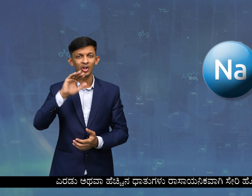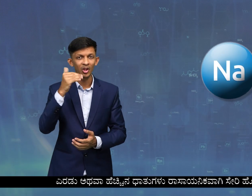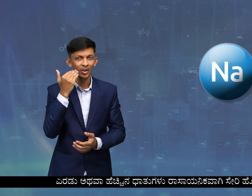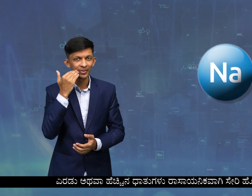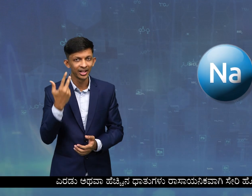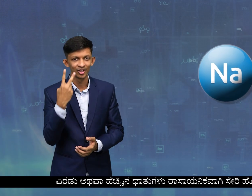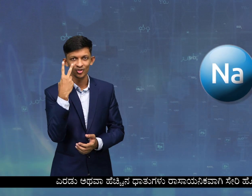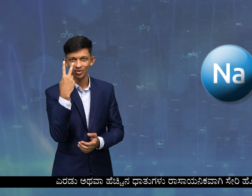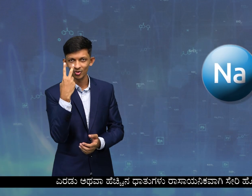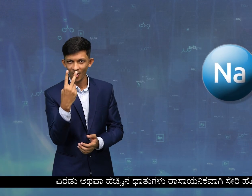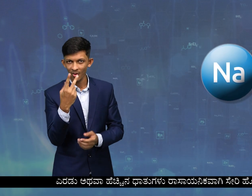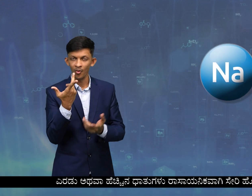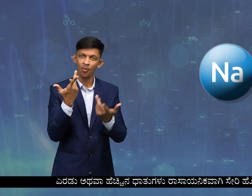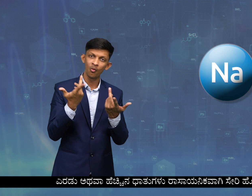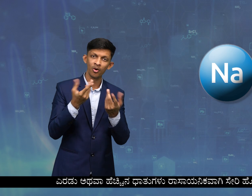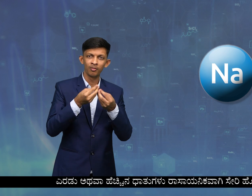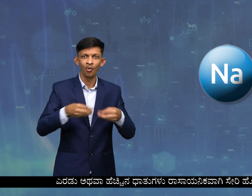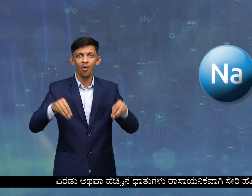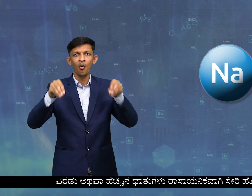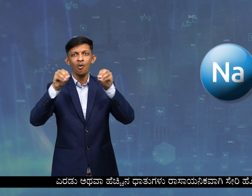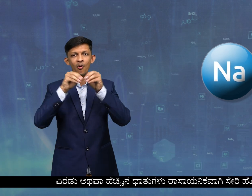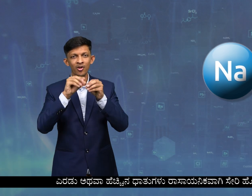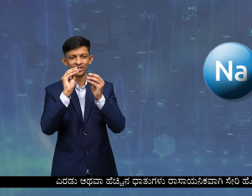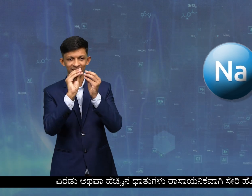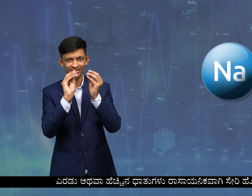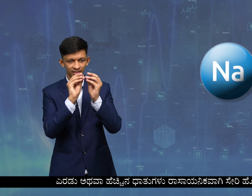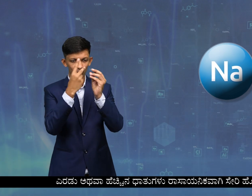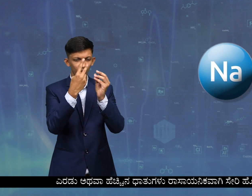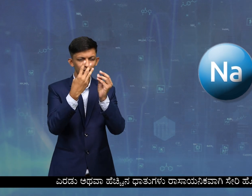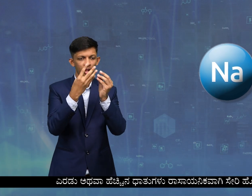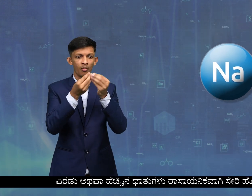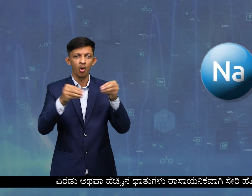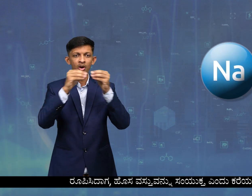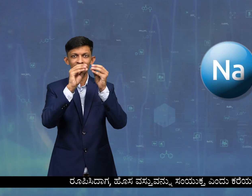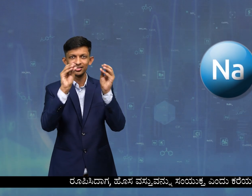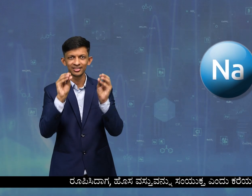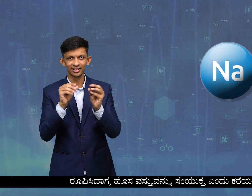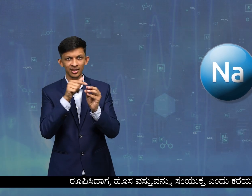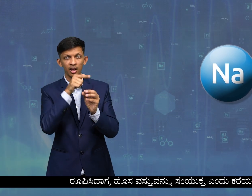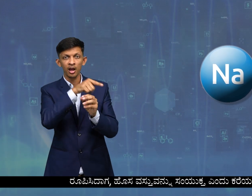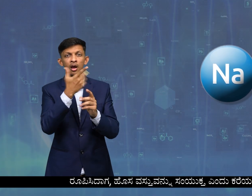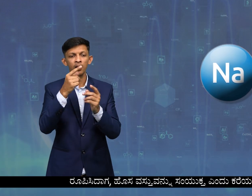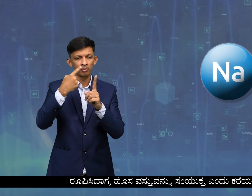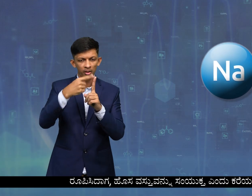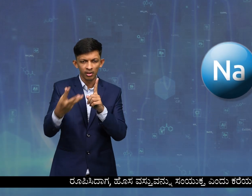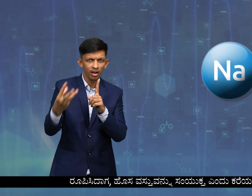ಎರಡು ಅಥವಾ ಹೆಚ್ಚಿನ ಧಾತುಗಳ ರಾಸಾಯನಿಕವಾಗಿ ಸೇರಿ ಹೊಸ ವಸ್ತುವನ್ನು ರೂಪಿಸಿದಾಗ ಹೊಸ ವಸ್ತುವನ್ನು ಸಂಯುಕ್ತ